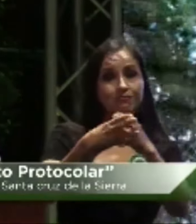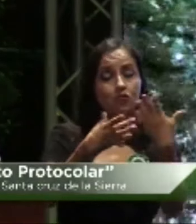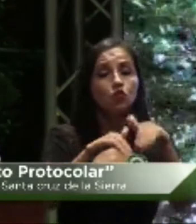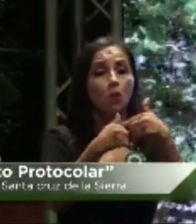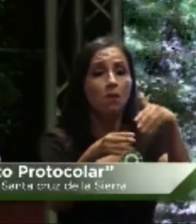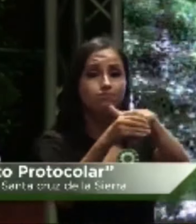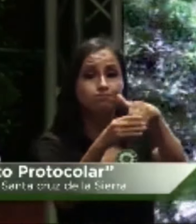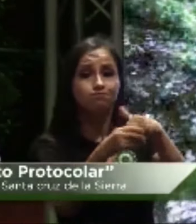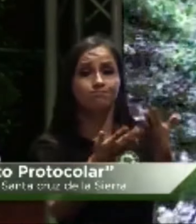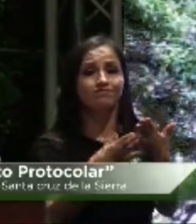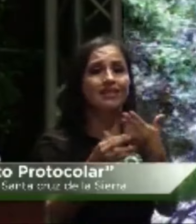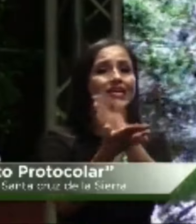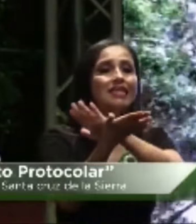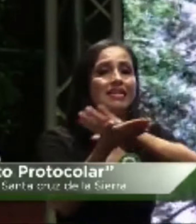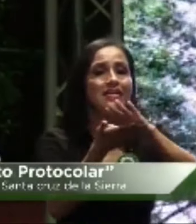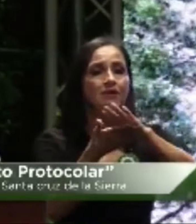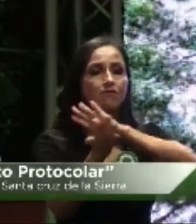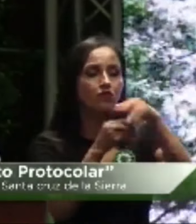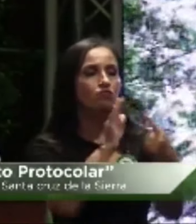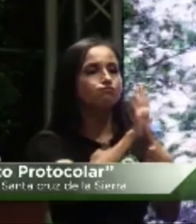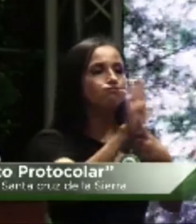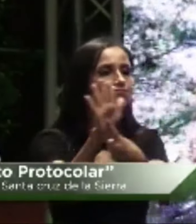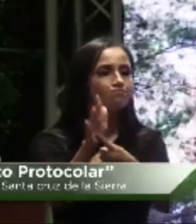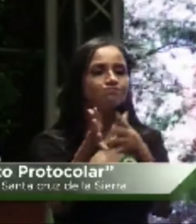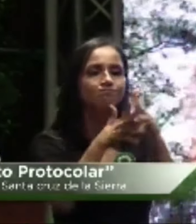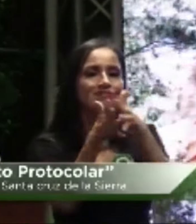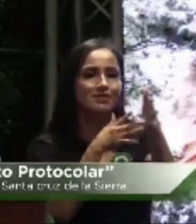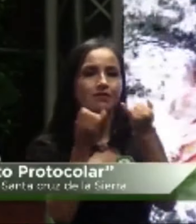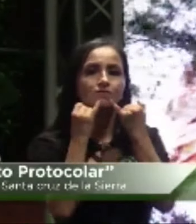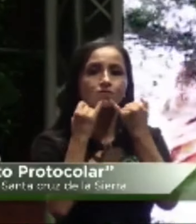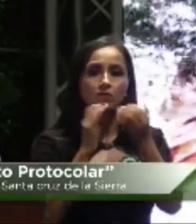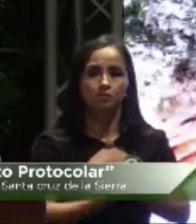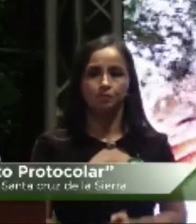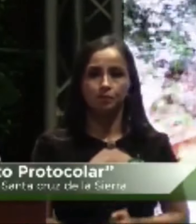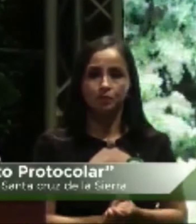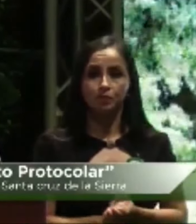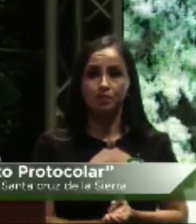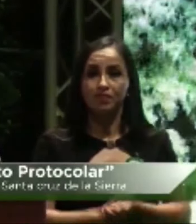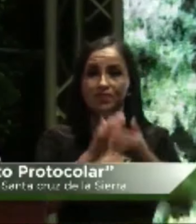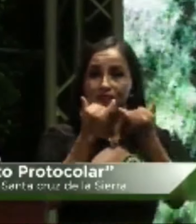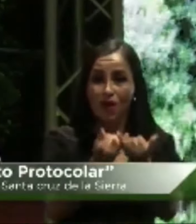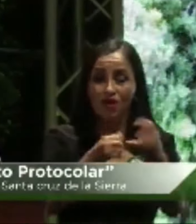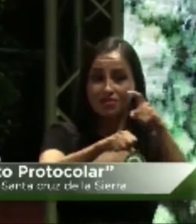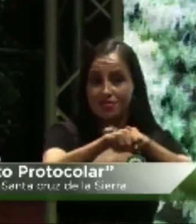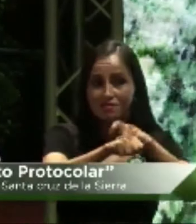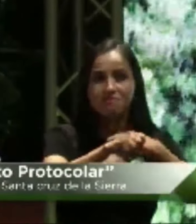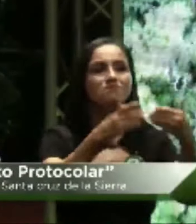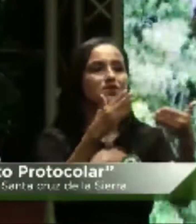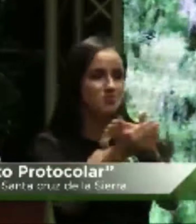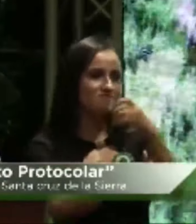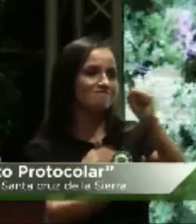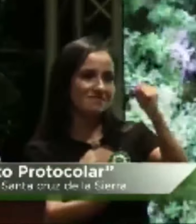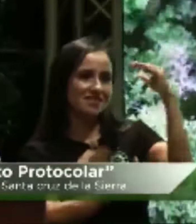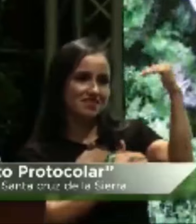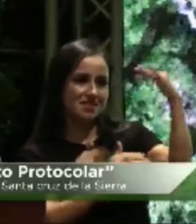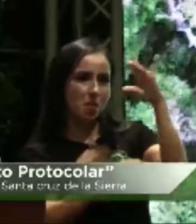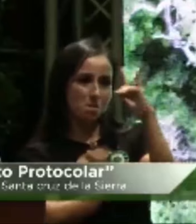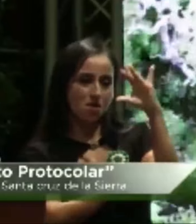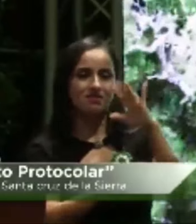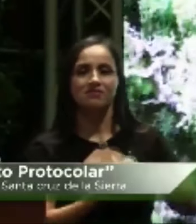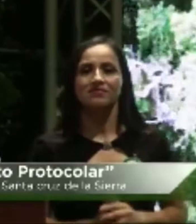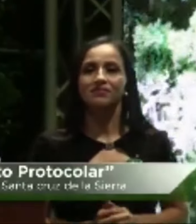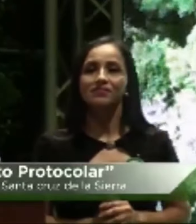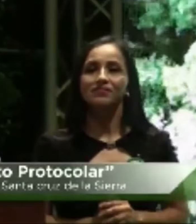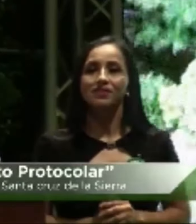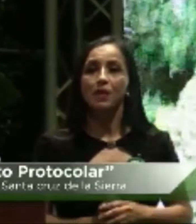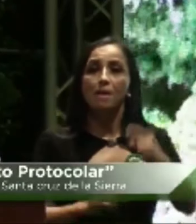limpios y que rindan cuentas con todos los ciudadanos. Están haciendo un nuevo tiempo para Santa Cruz y para Bolivia. Es un